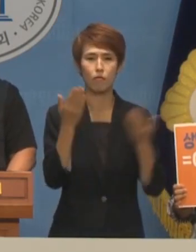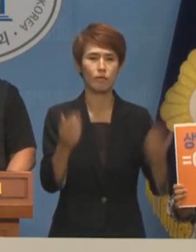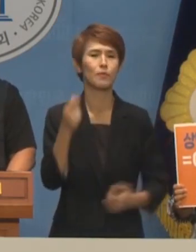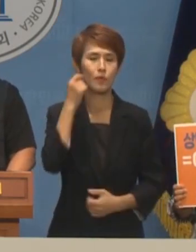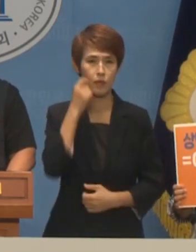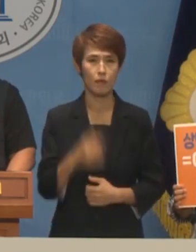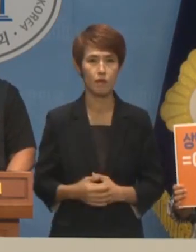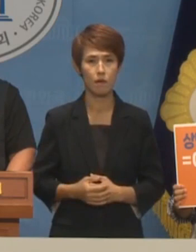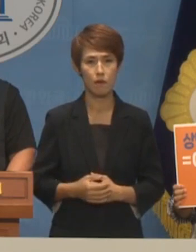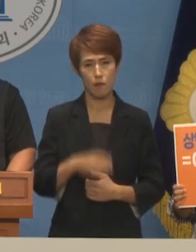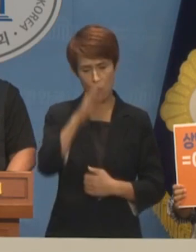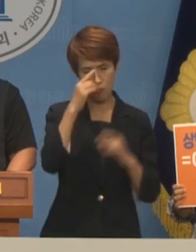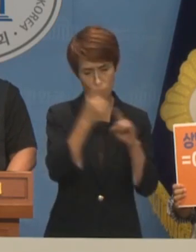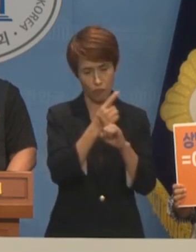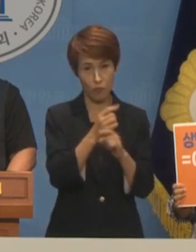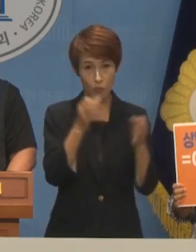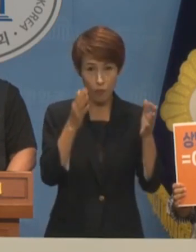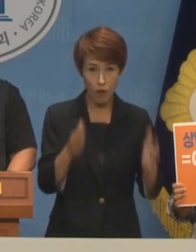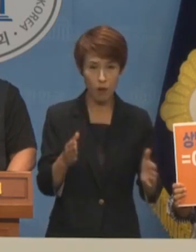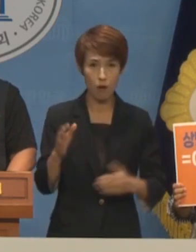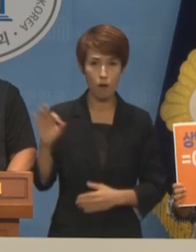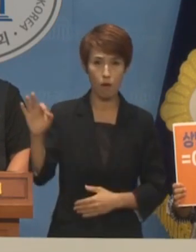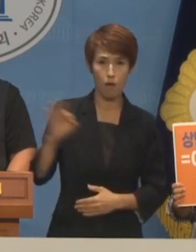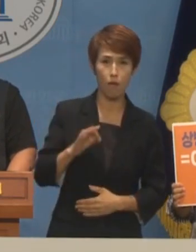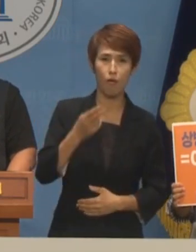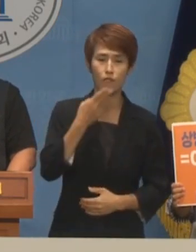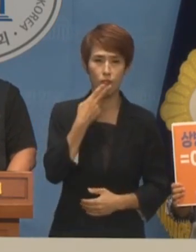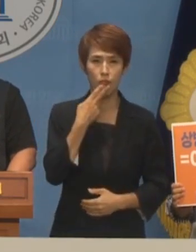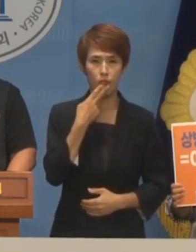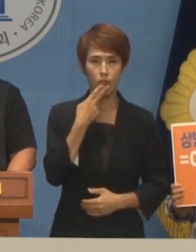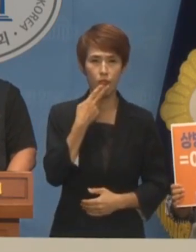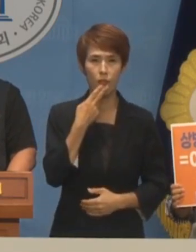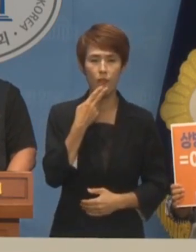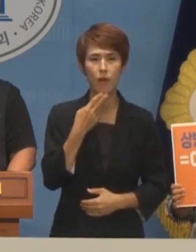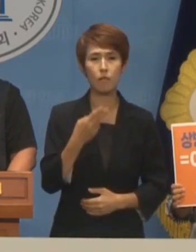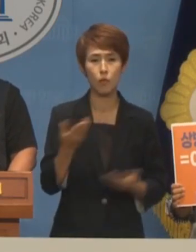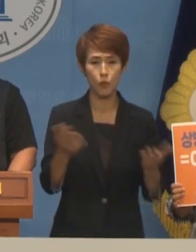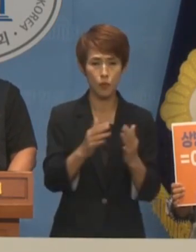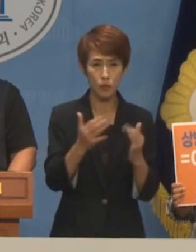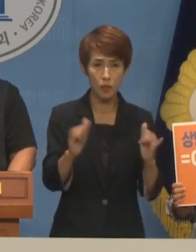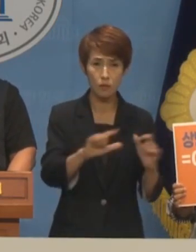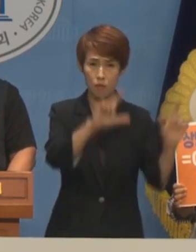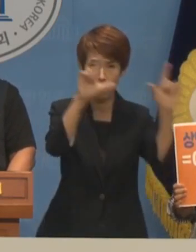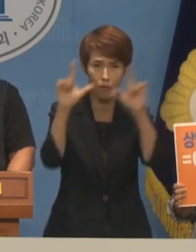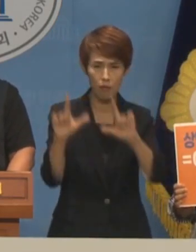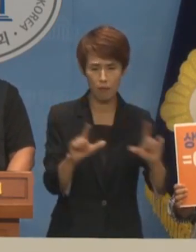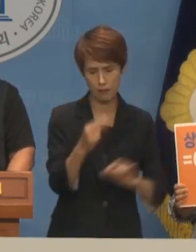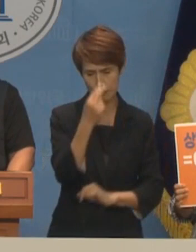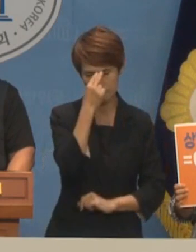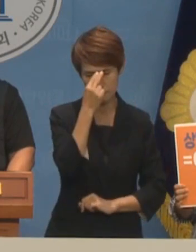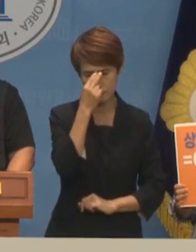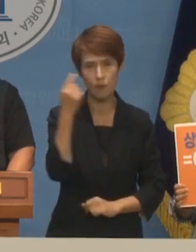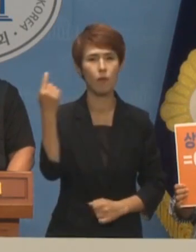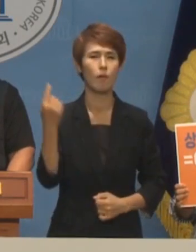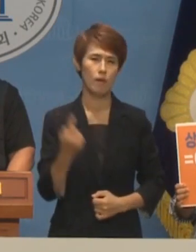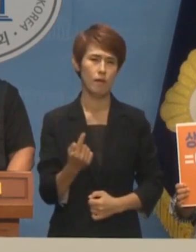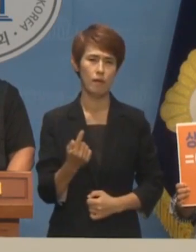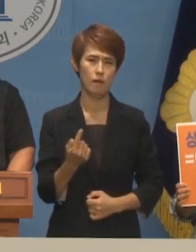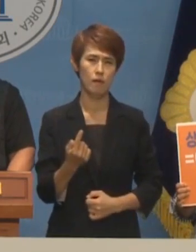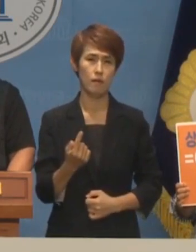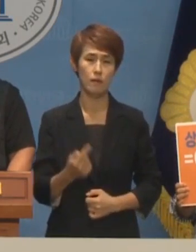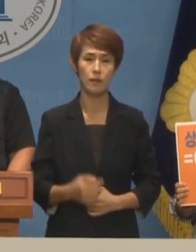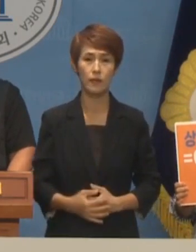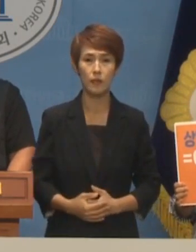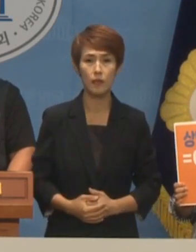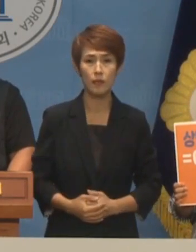중단되면 소득이 중단되고 소득이 중단되면 아픈 노동자의 삶은 빈곤으로 전락할 수밖에 없는